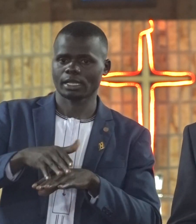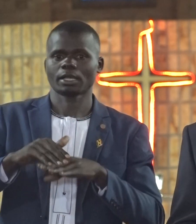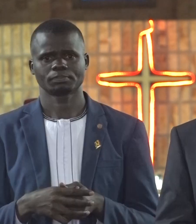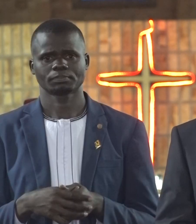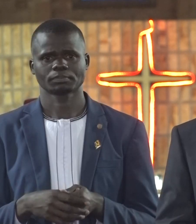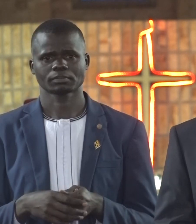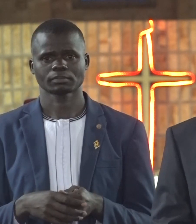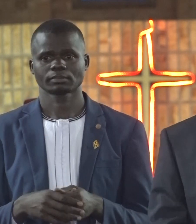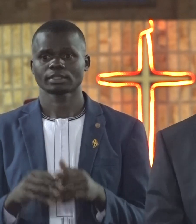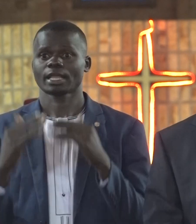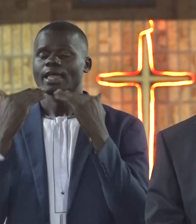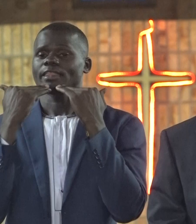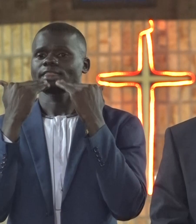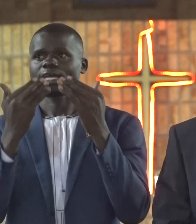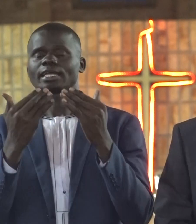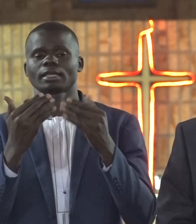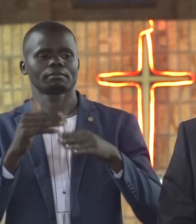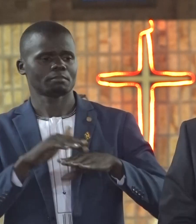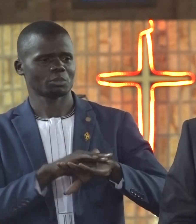ntikko. Neebaza Obuganda